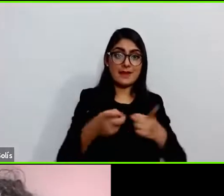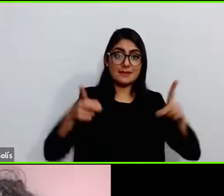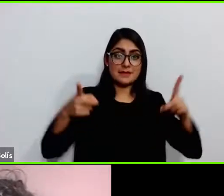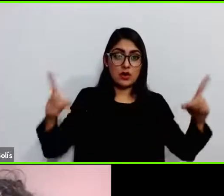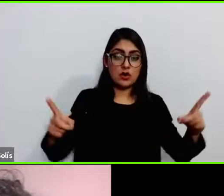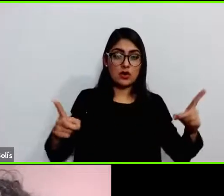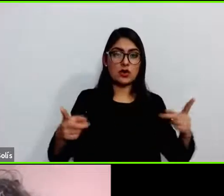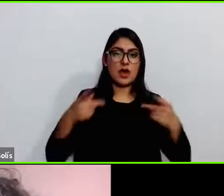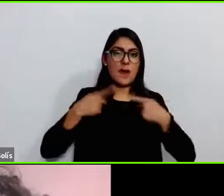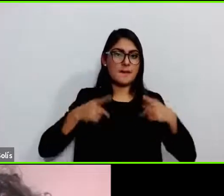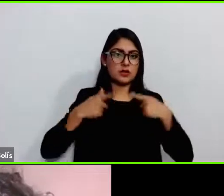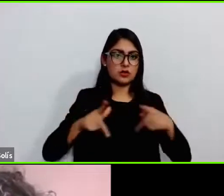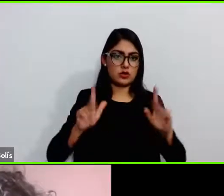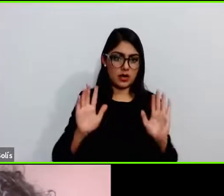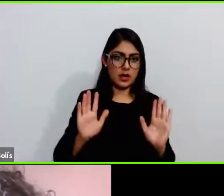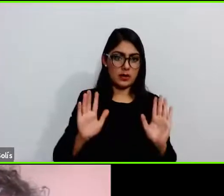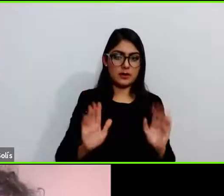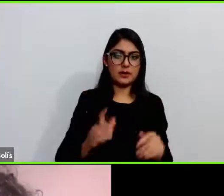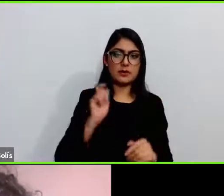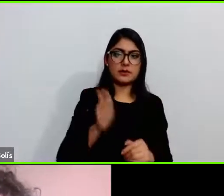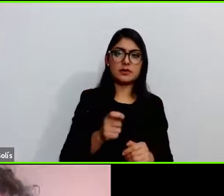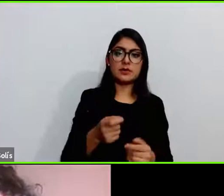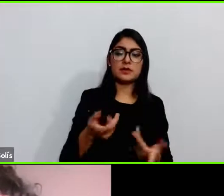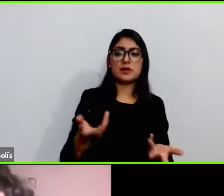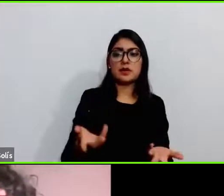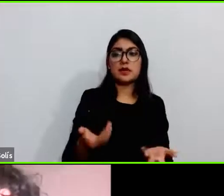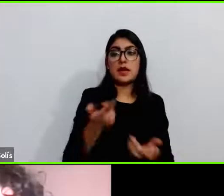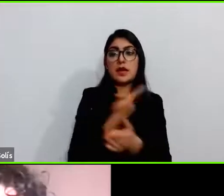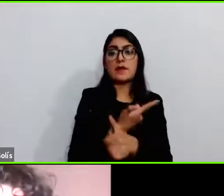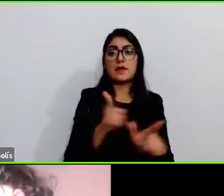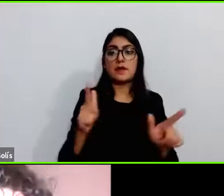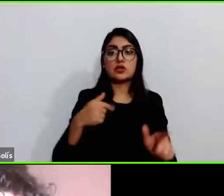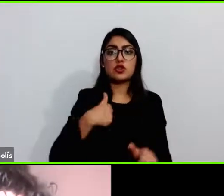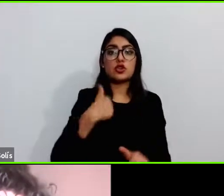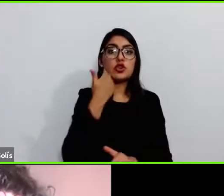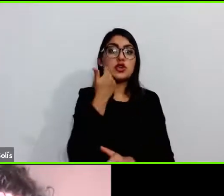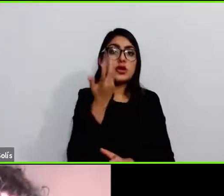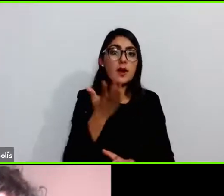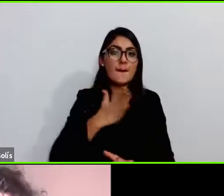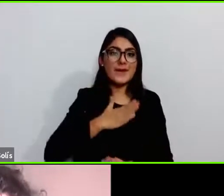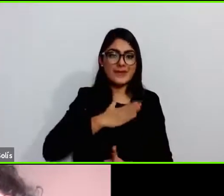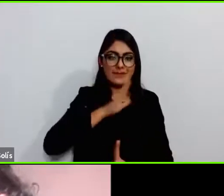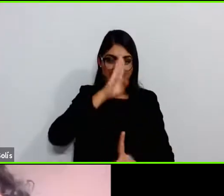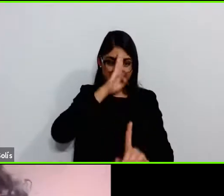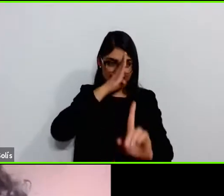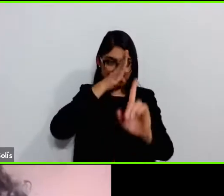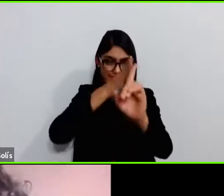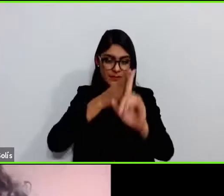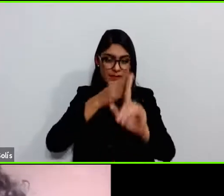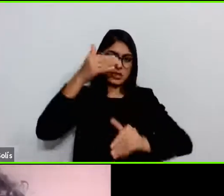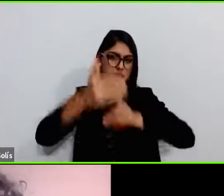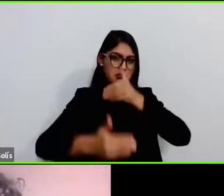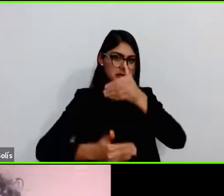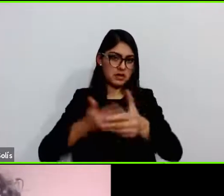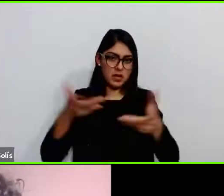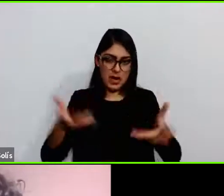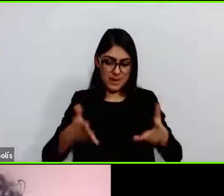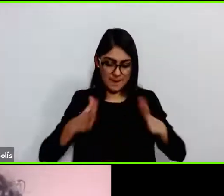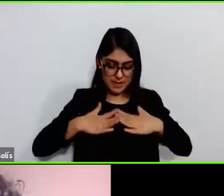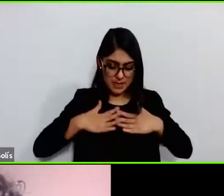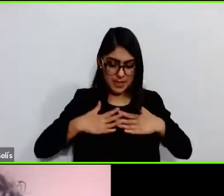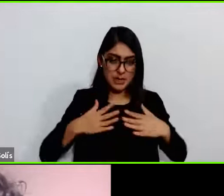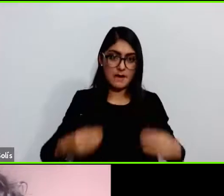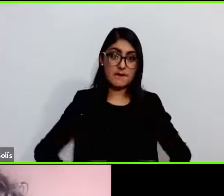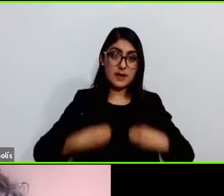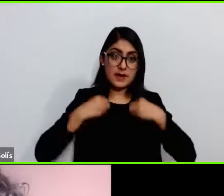derecho que protege la libertad residual, ¿no? La libertad de lo que queremos hacer con nuestro plan de vida. Ese derecho fue creado por la